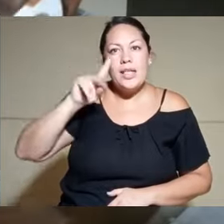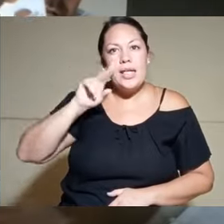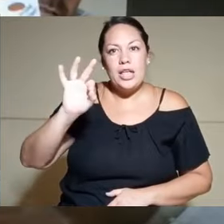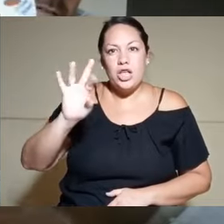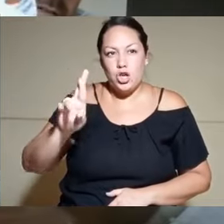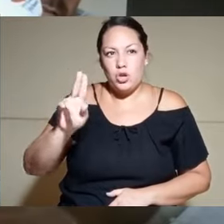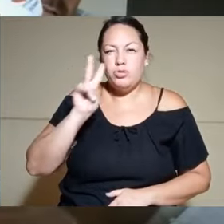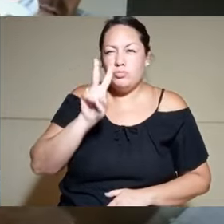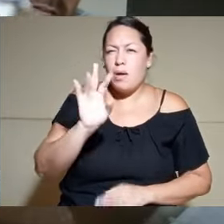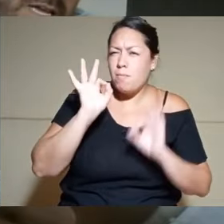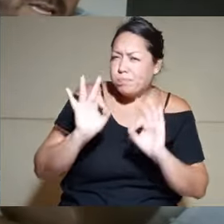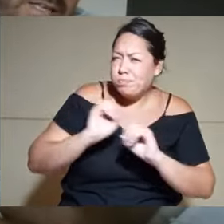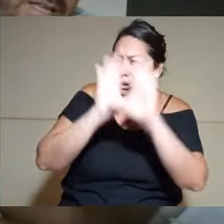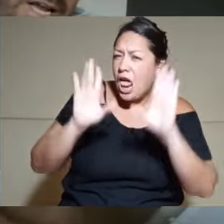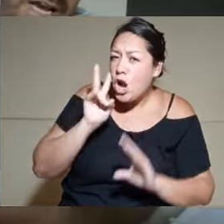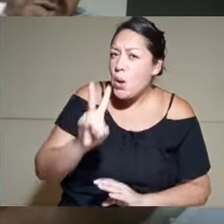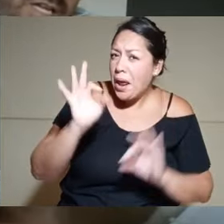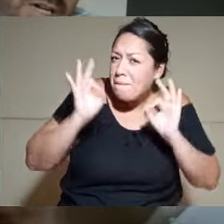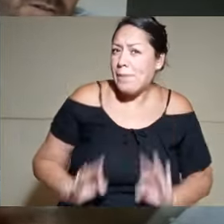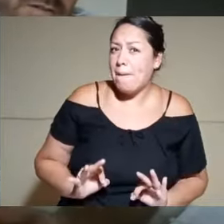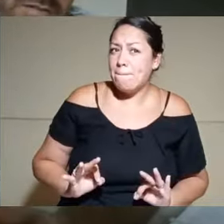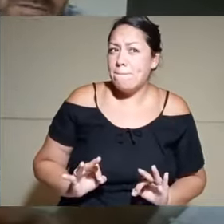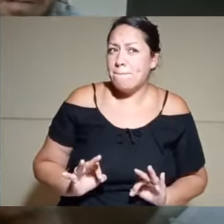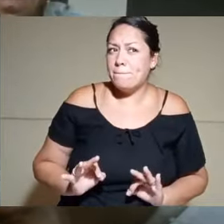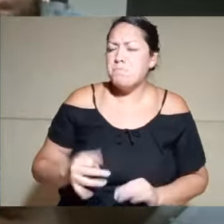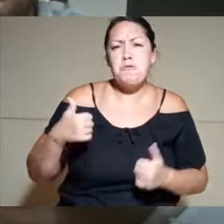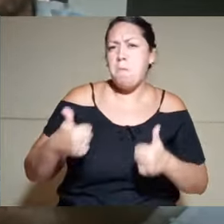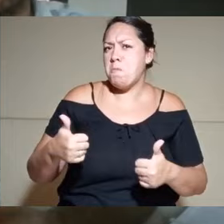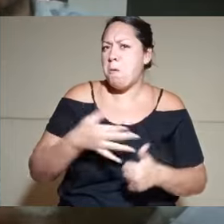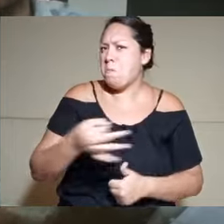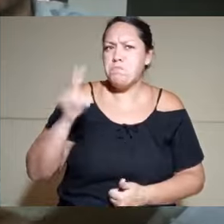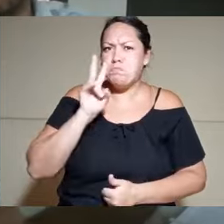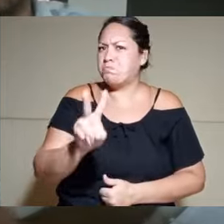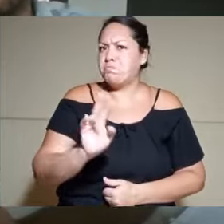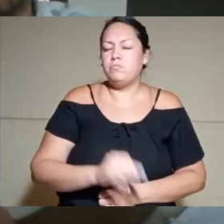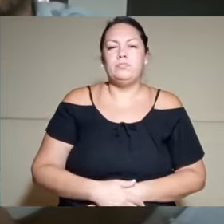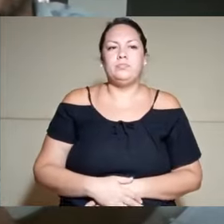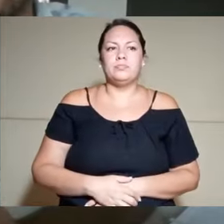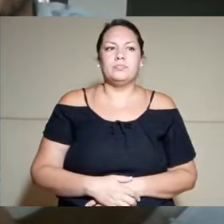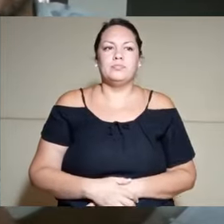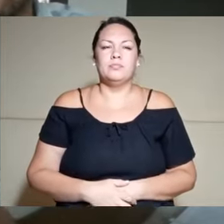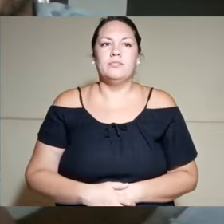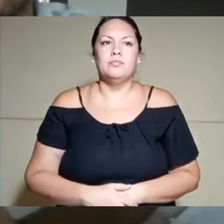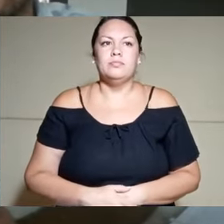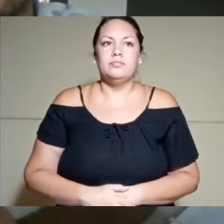lateral. Y esta es la cara posterior. ¿Se ve bien o les da mucha luz?